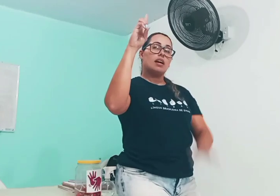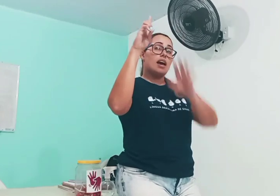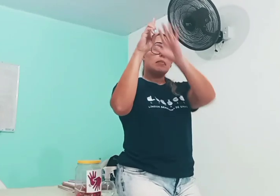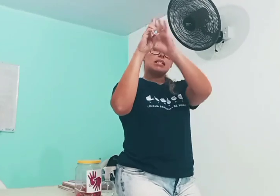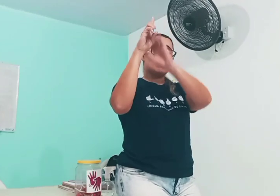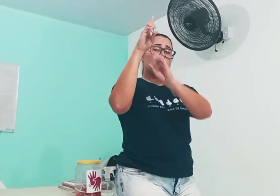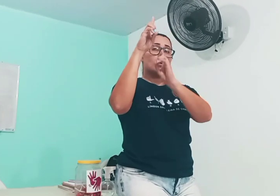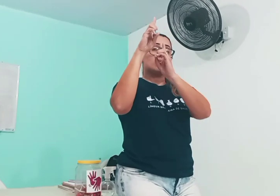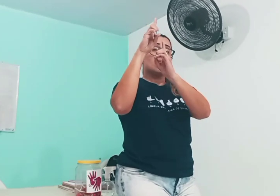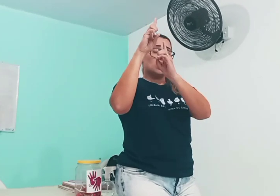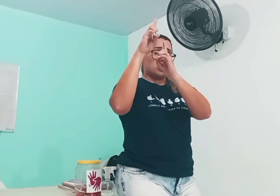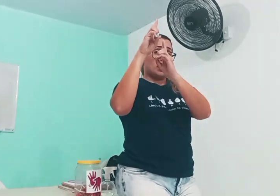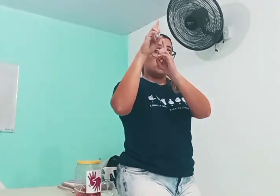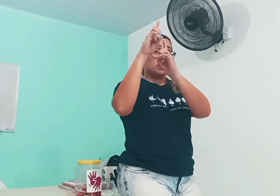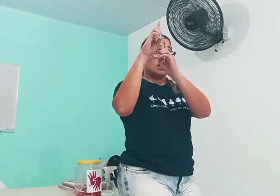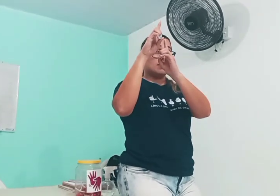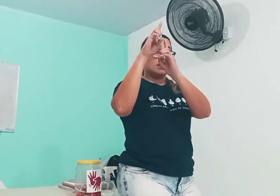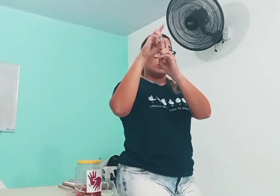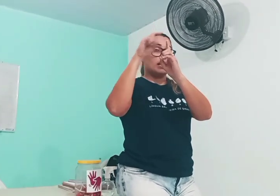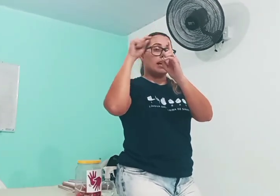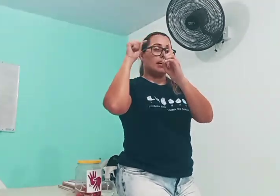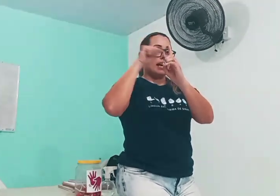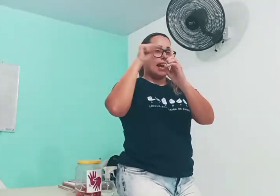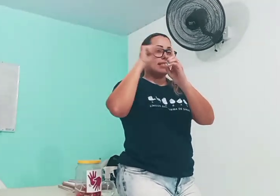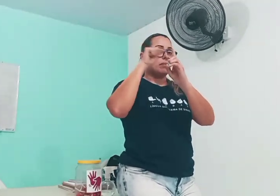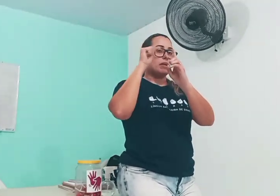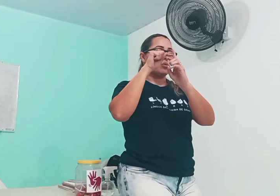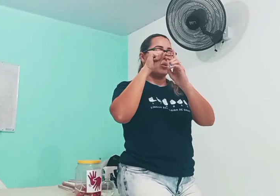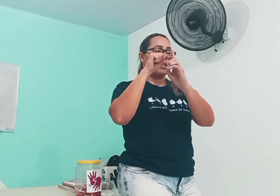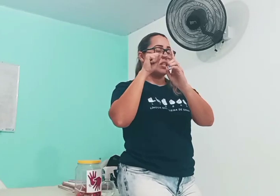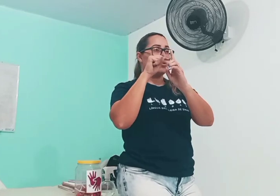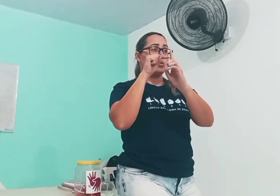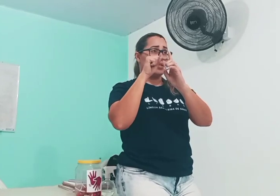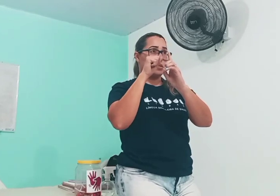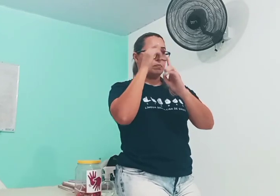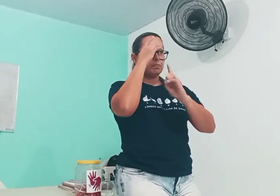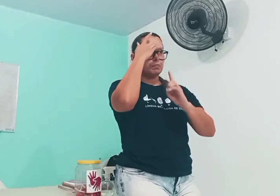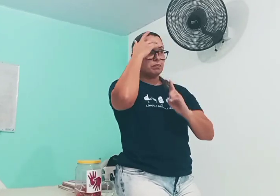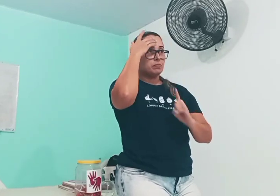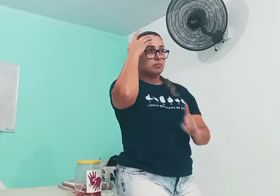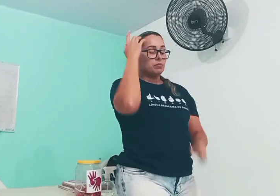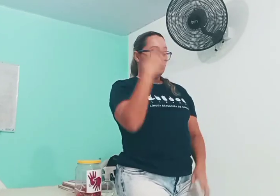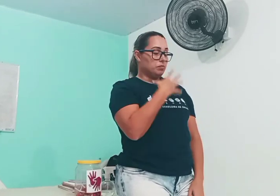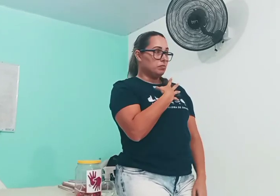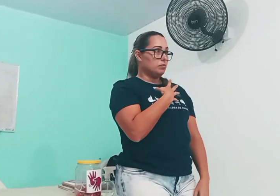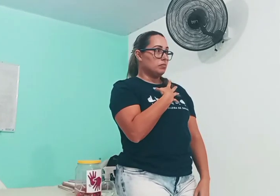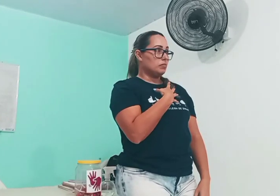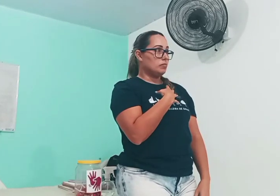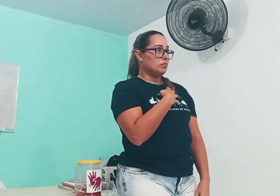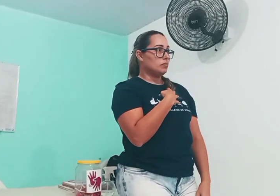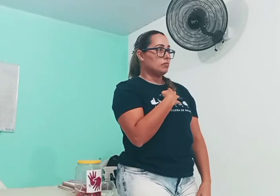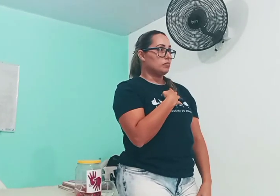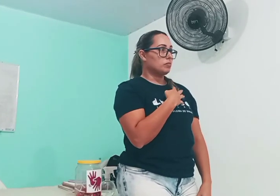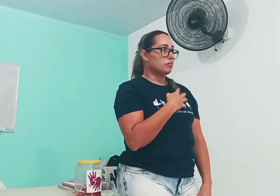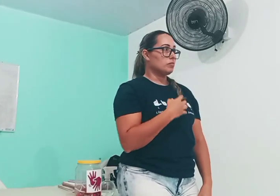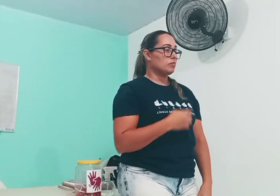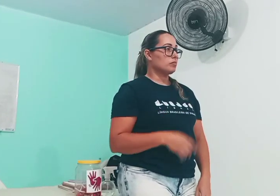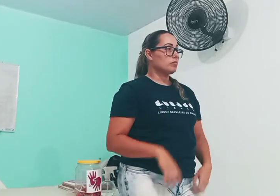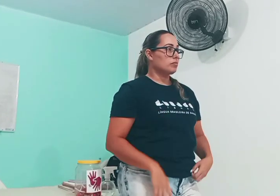a mesma coisa. Só que aqui eu estou querendo dizer o quê? Que essa pessoa é Jesus. Se fosse criar uma música tipo Jesus,